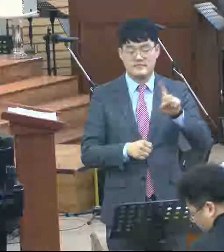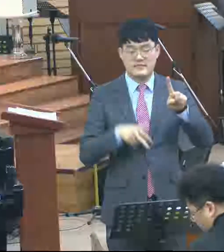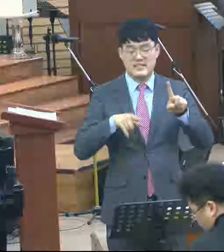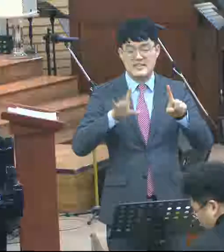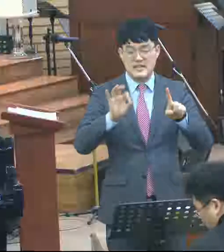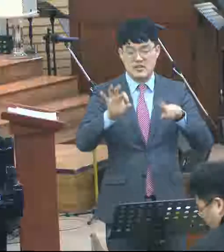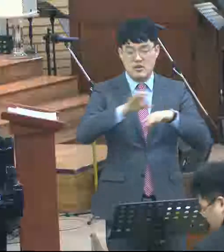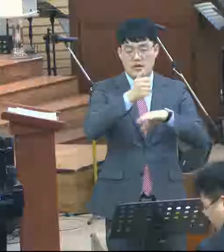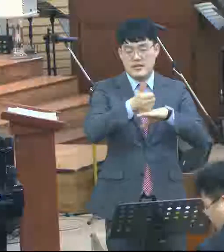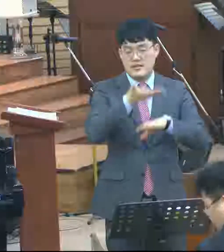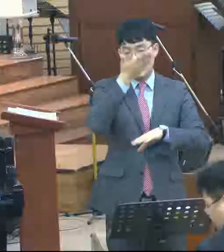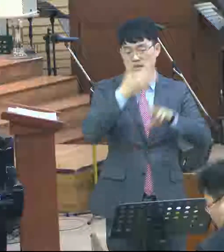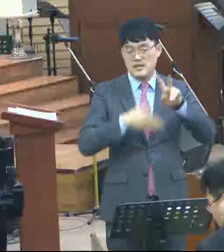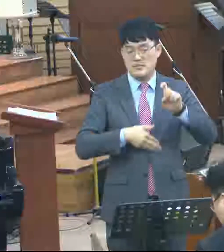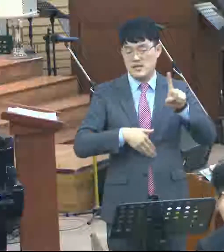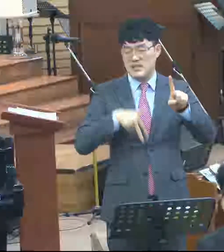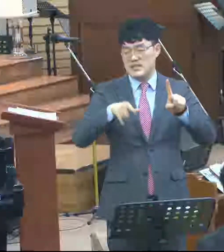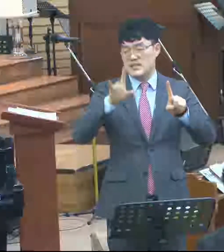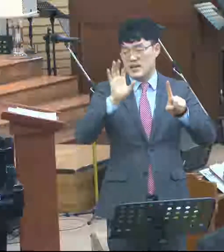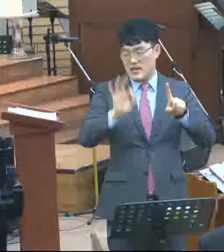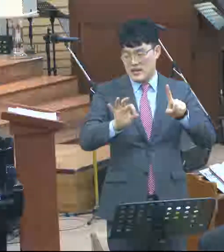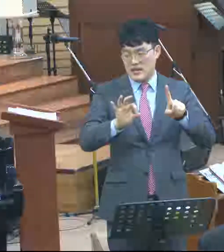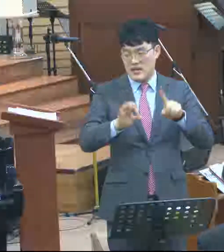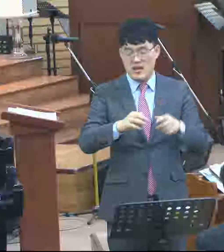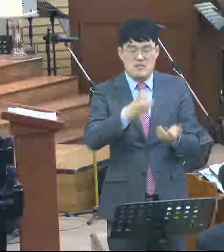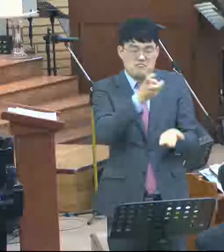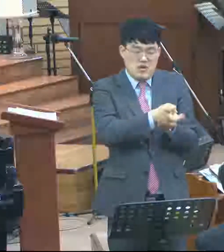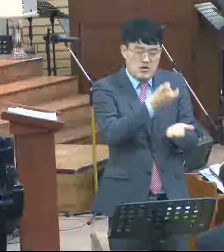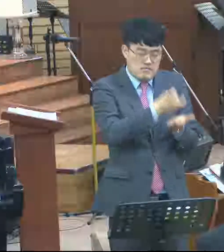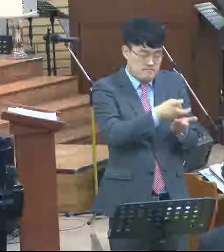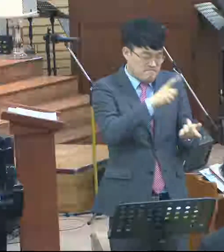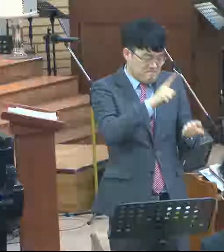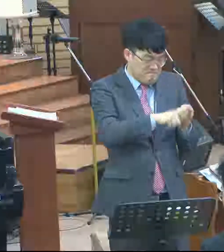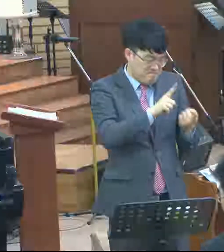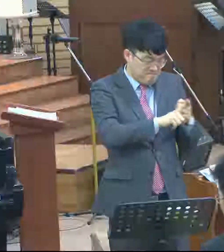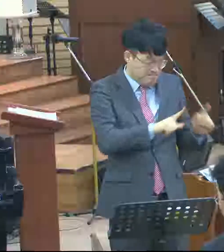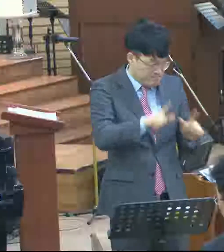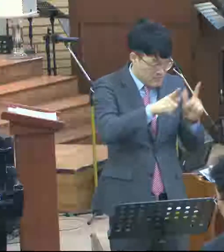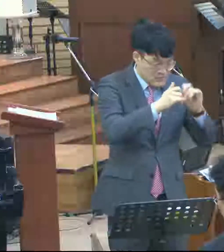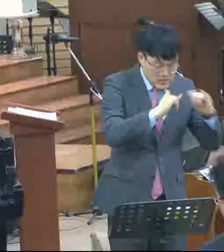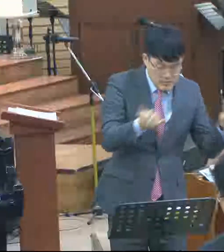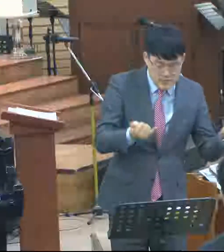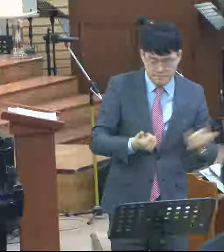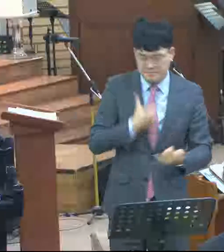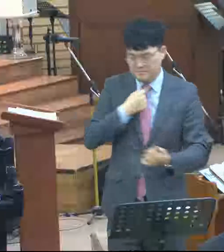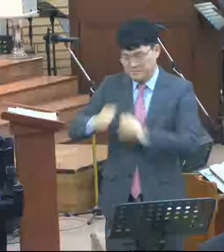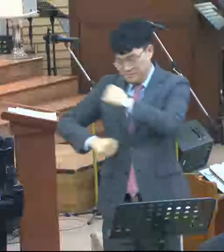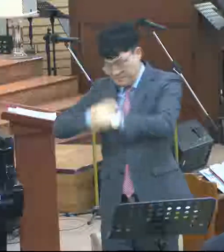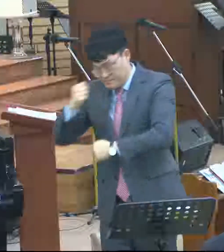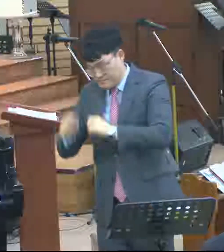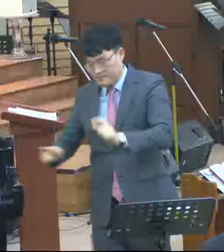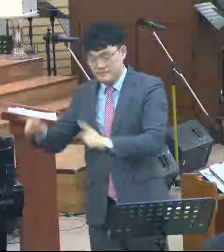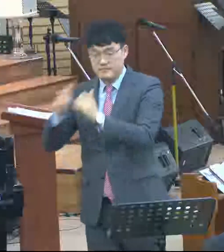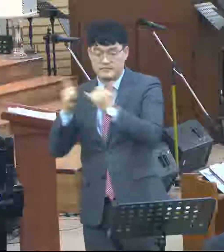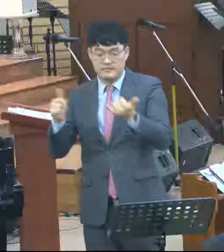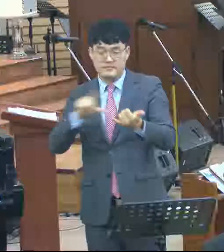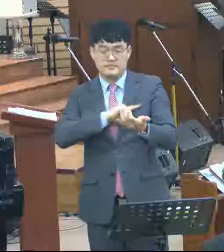사람과 원대로 가는 사람, 이런 제목의 말씀 함께 나누기를 원합니다. 시편 1편을 보면 행복한